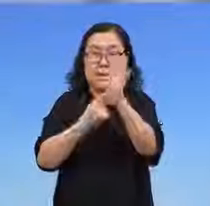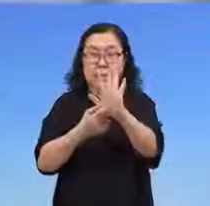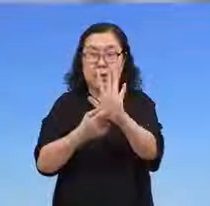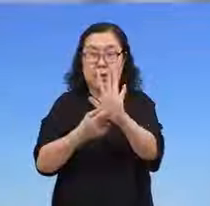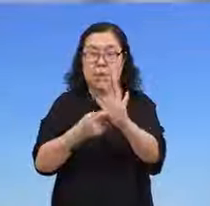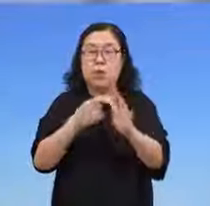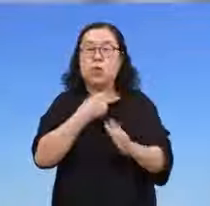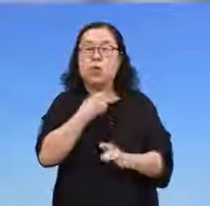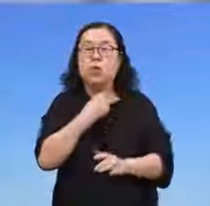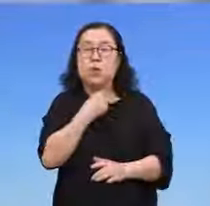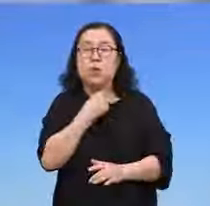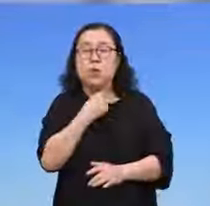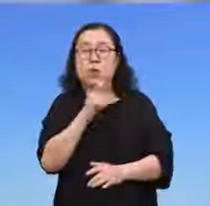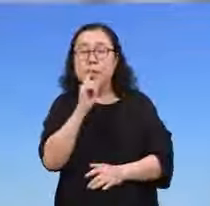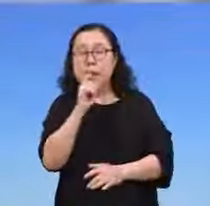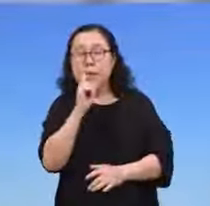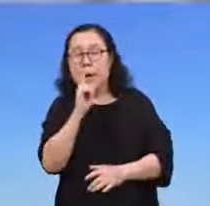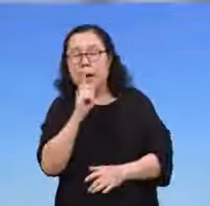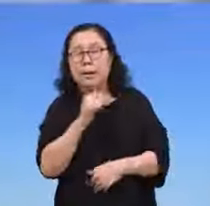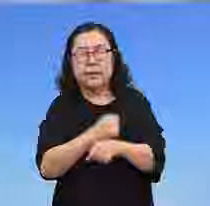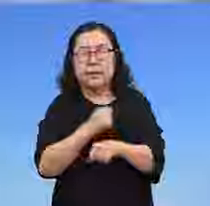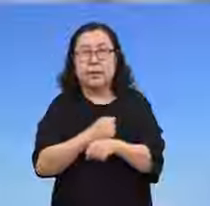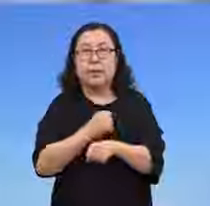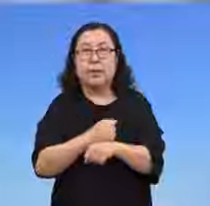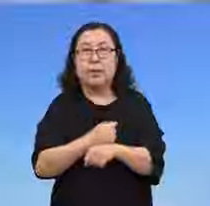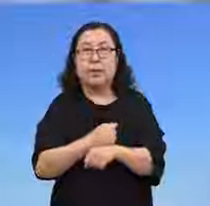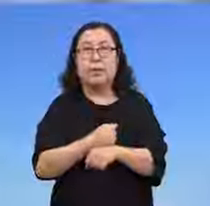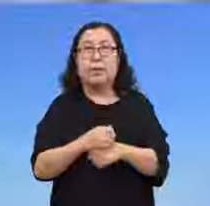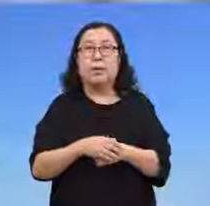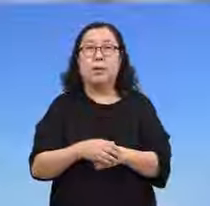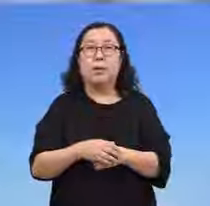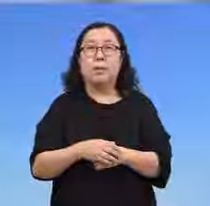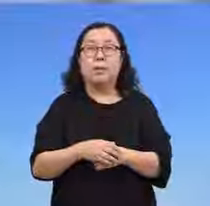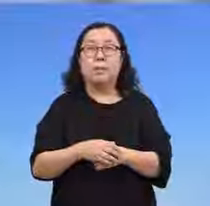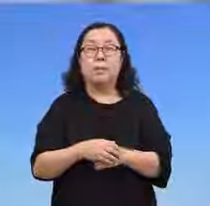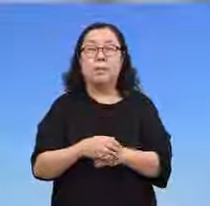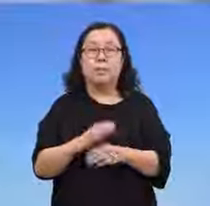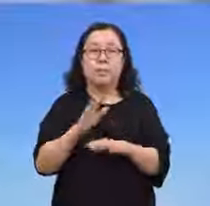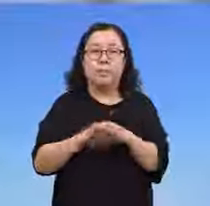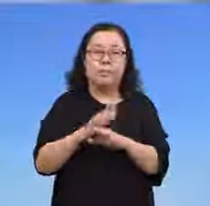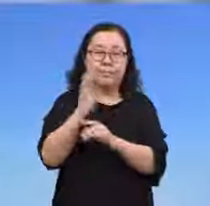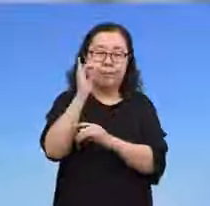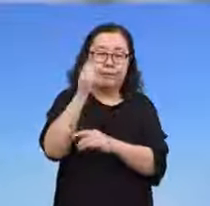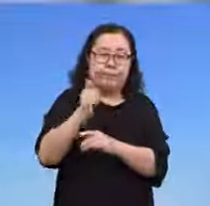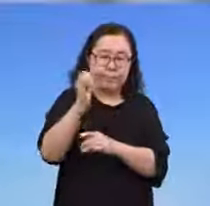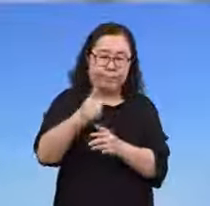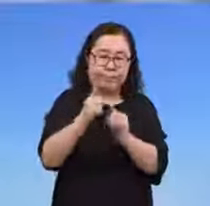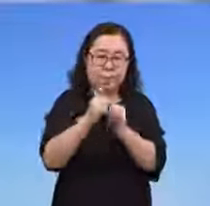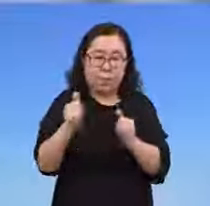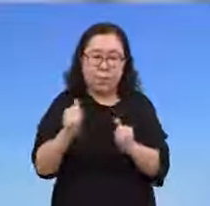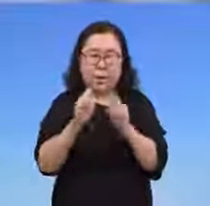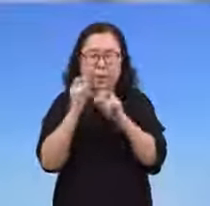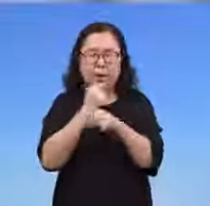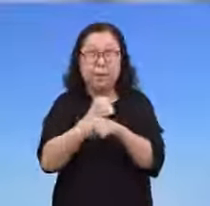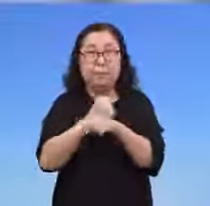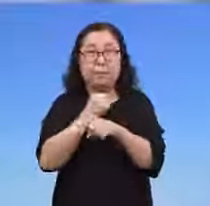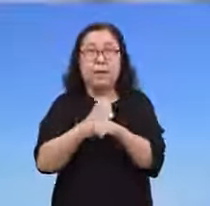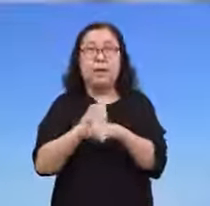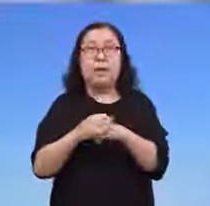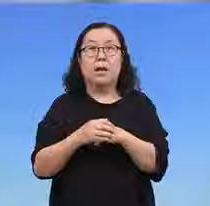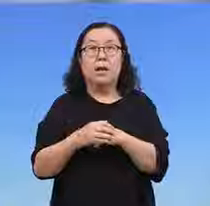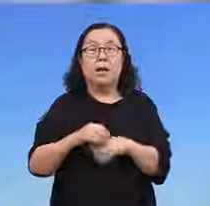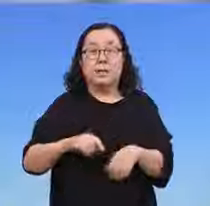소원을 말하십시오, 들어드리겠습니다, 뭐 이렇게 된 거죠. 이 농부가 무슨 생각이 들었냐 하니까 이런 말을 했습니다.